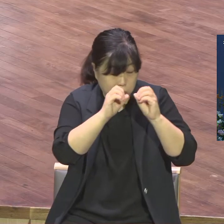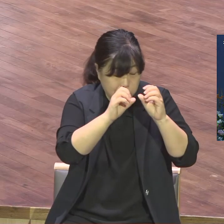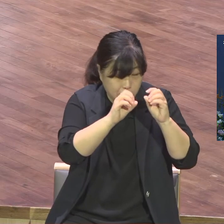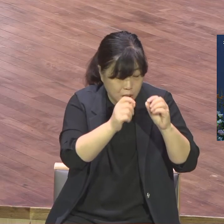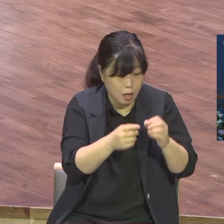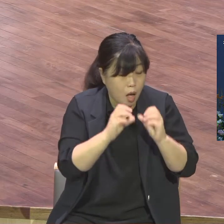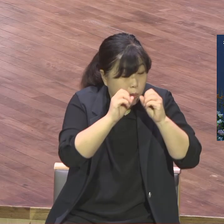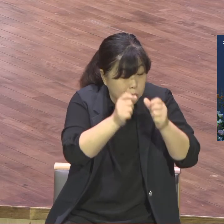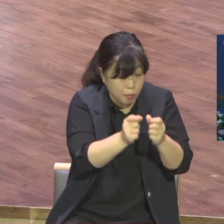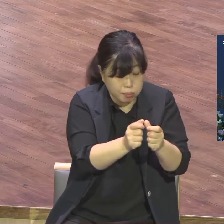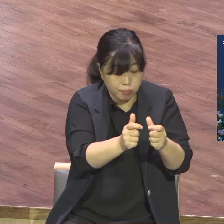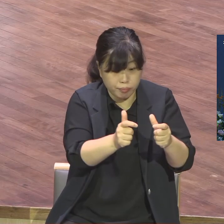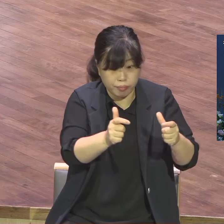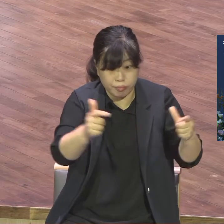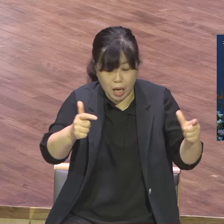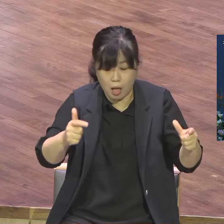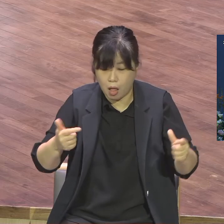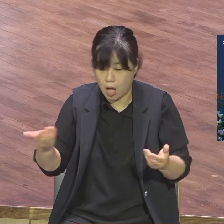초창기부터 베베예요.